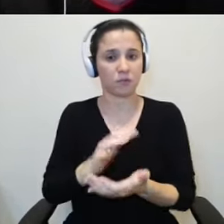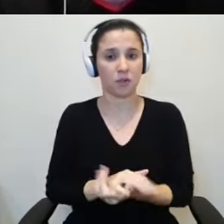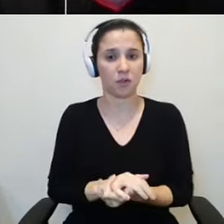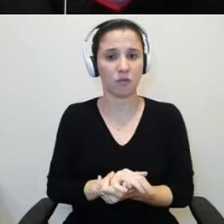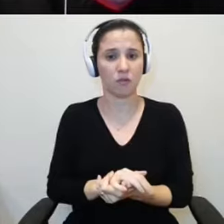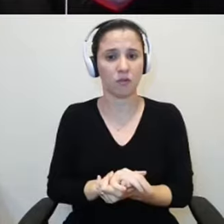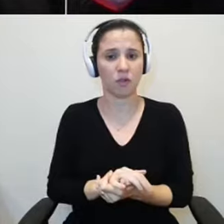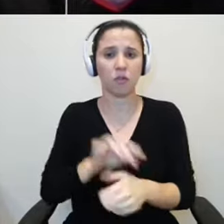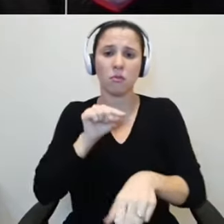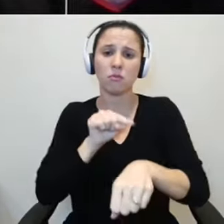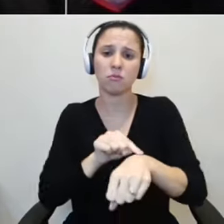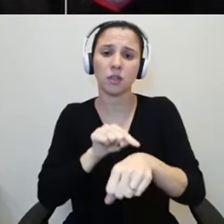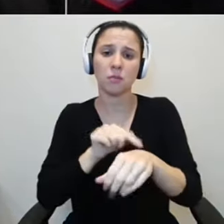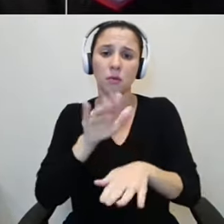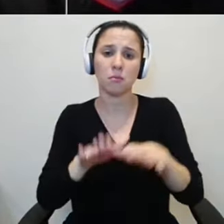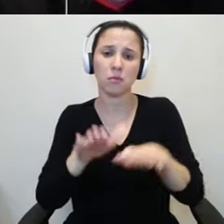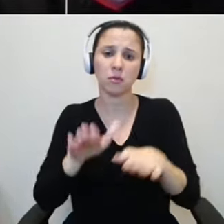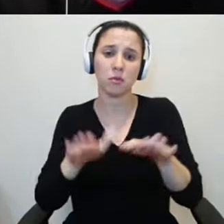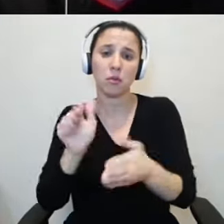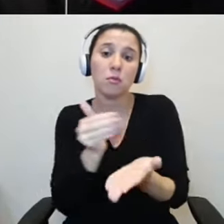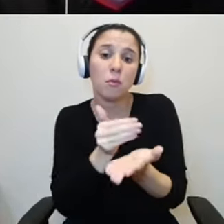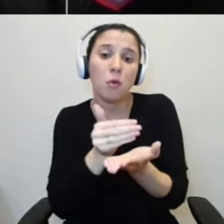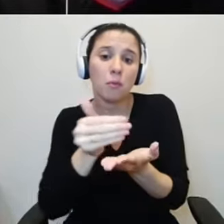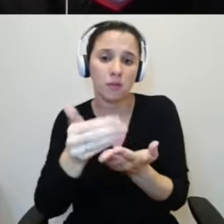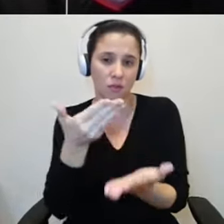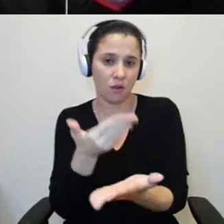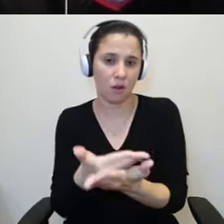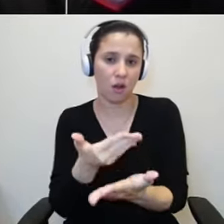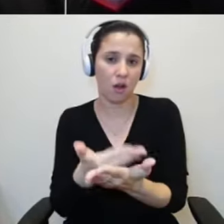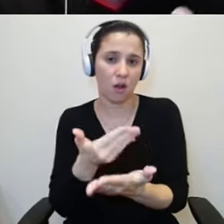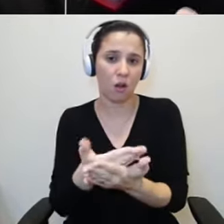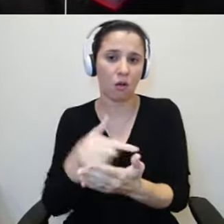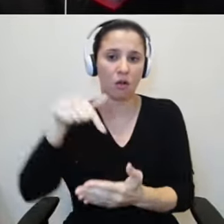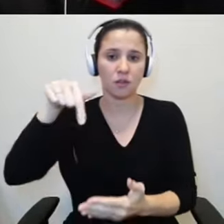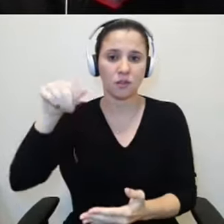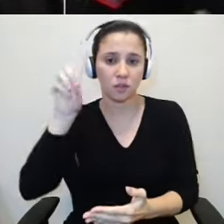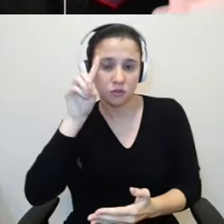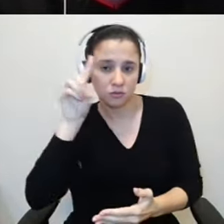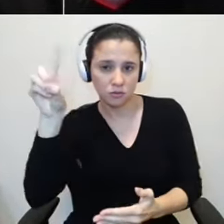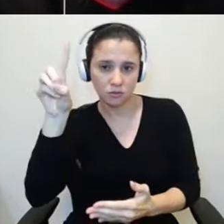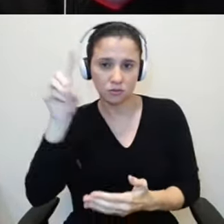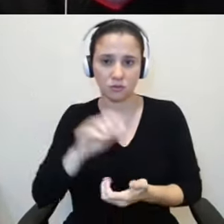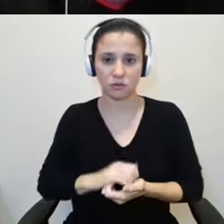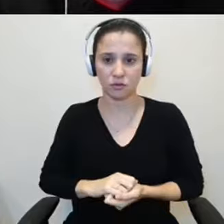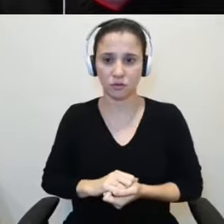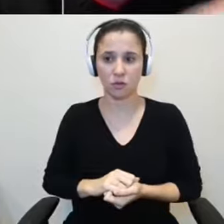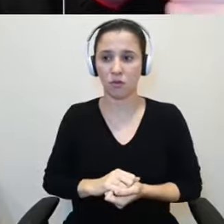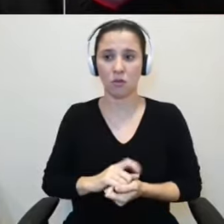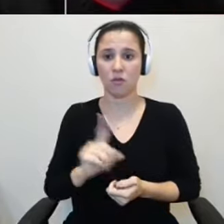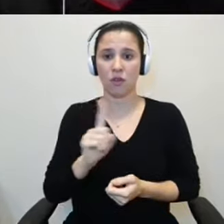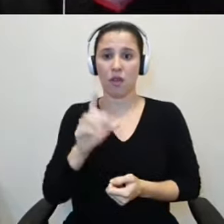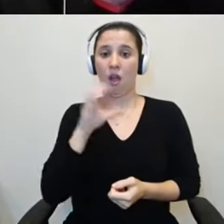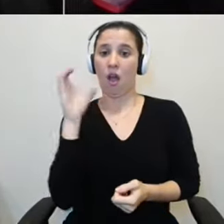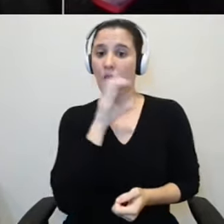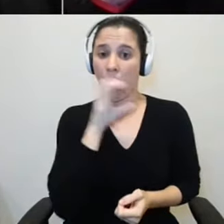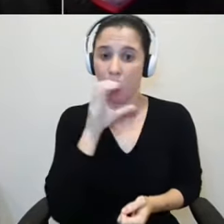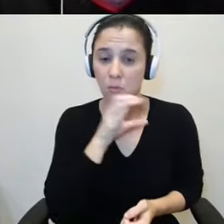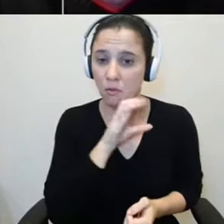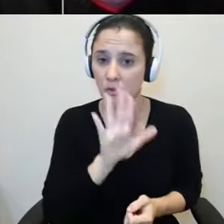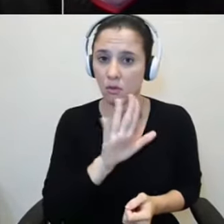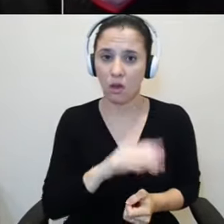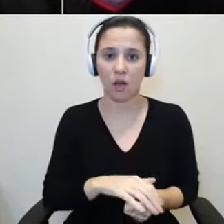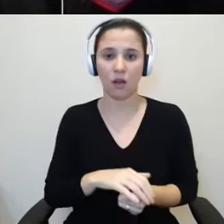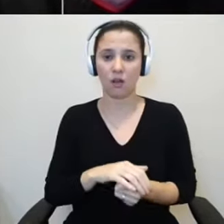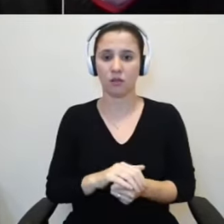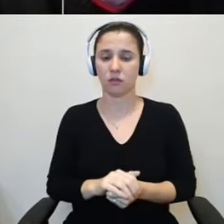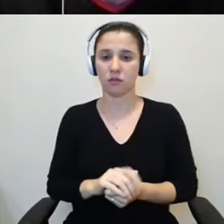prazo de 7 dias. Então, não vai ser uma coisa automática, ou seja, não vai ser imediato esse